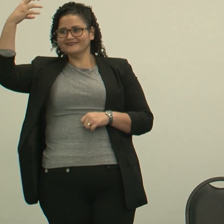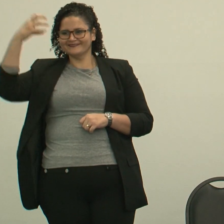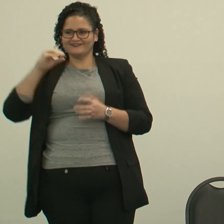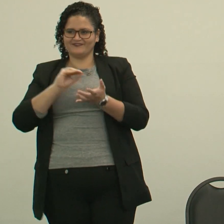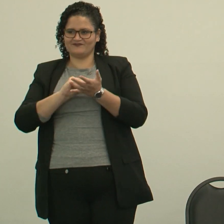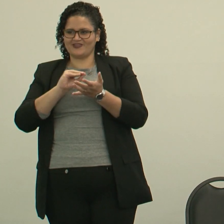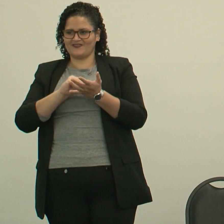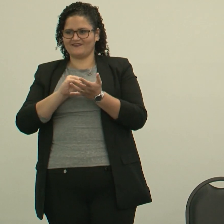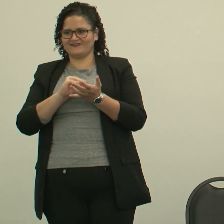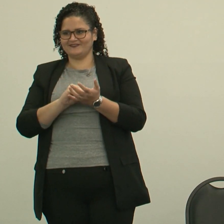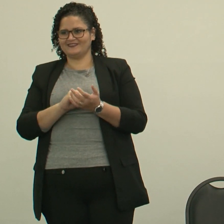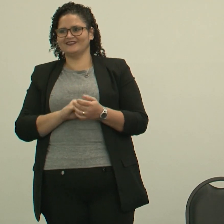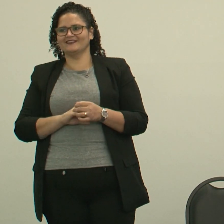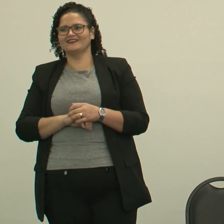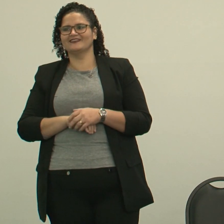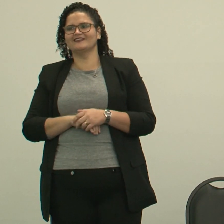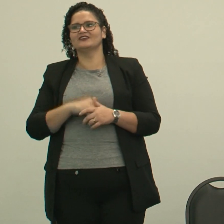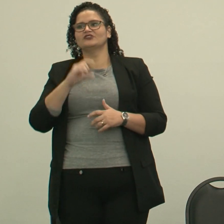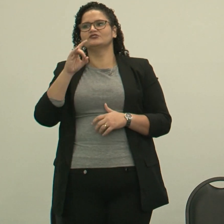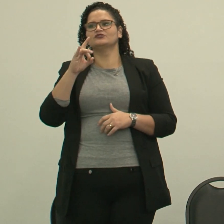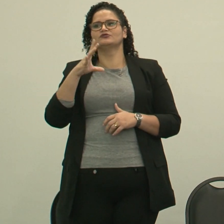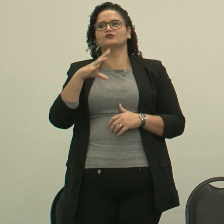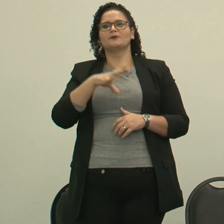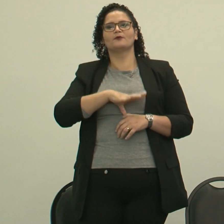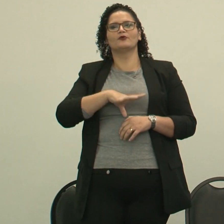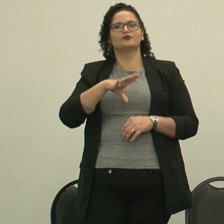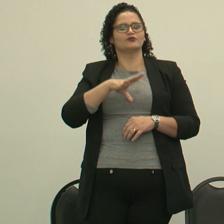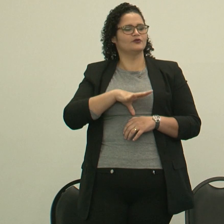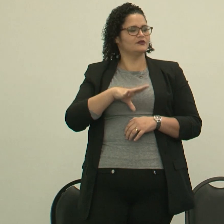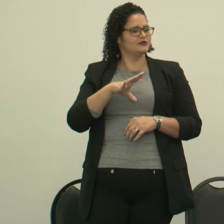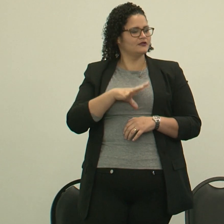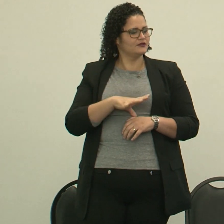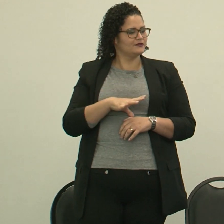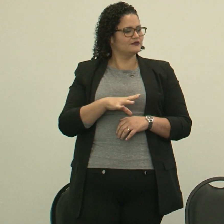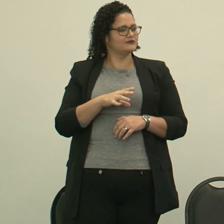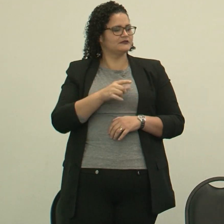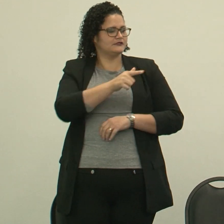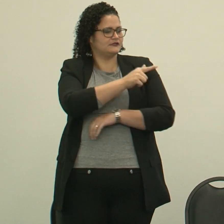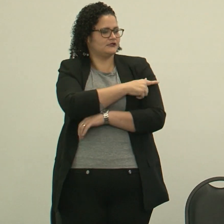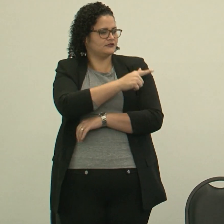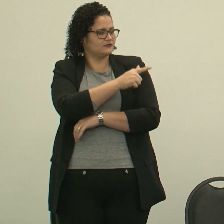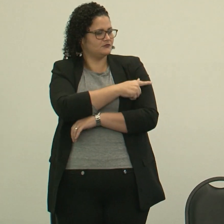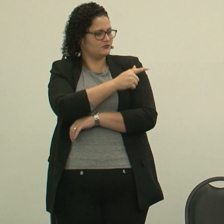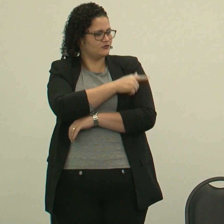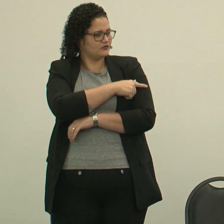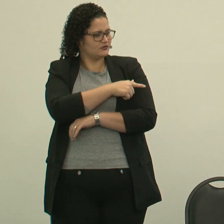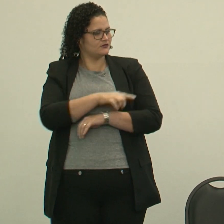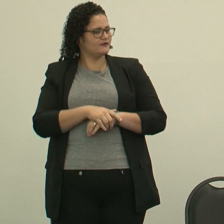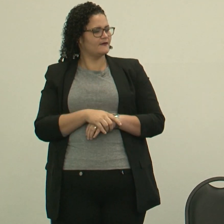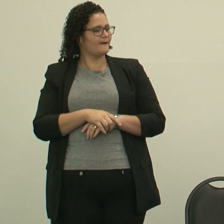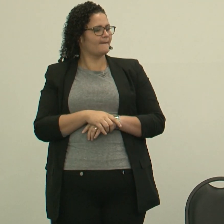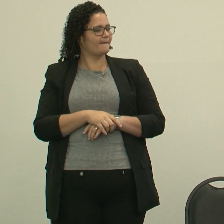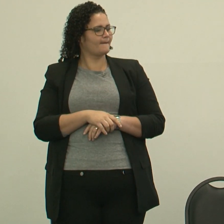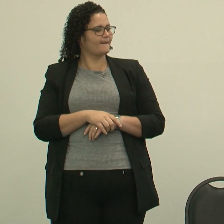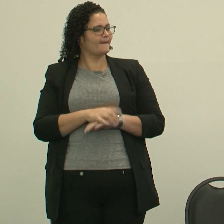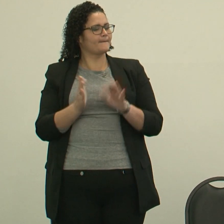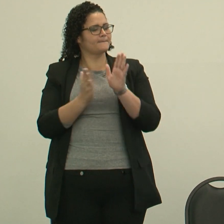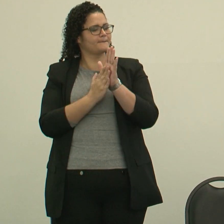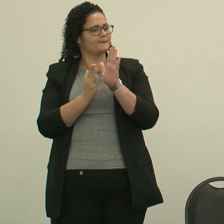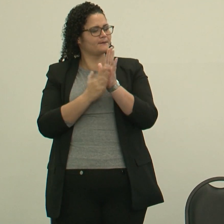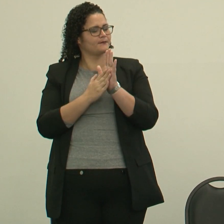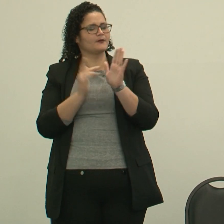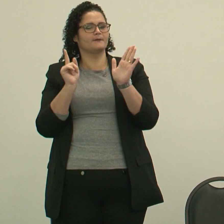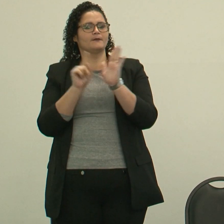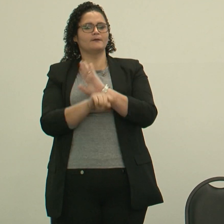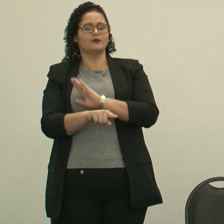Tá, a luzinha vai acender ainda. Clique. 7º ano, e aí eles, como proposta de atividade,